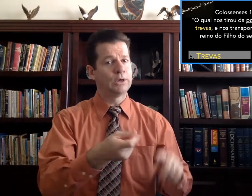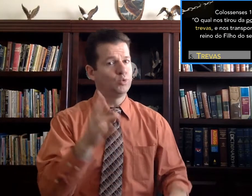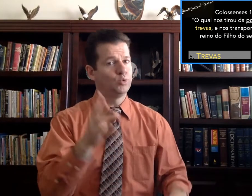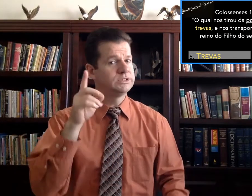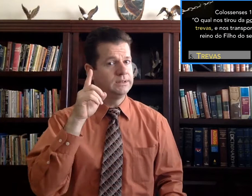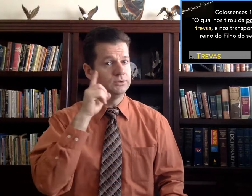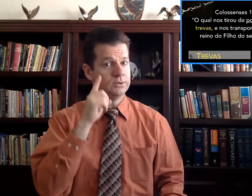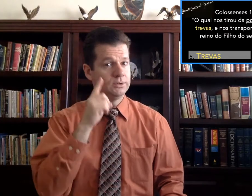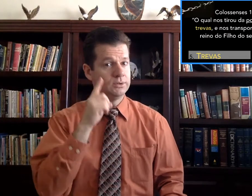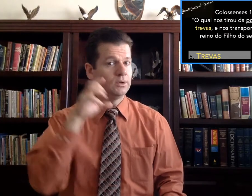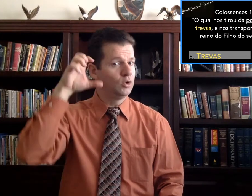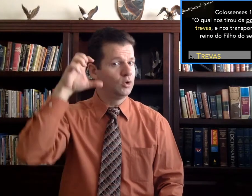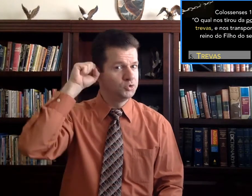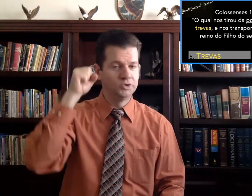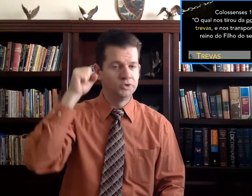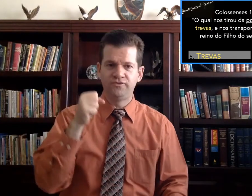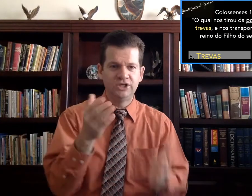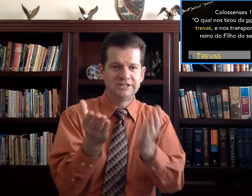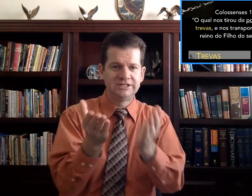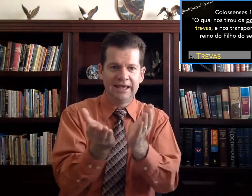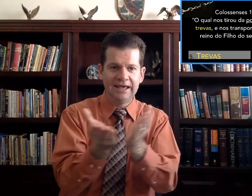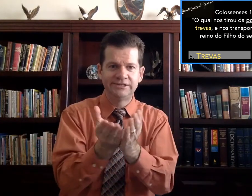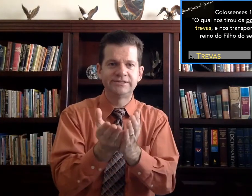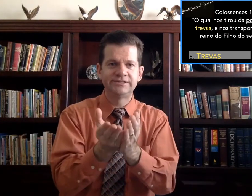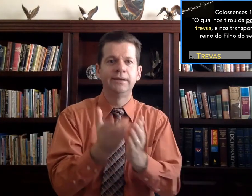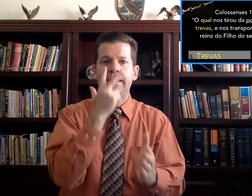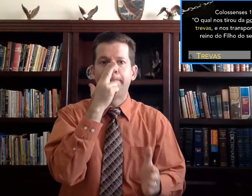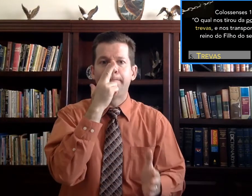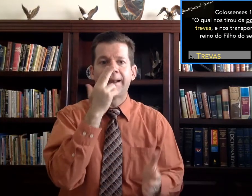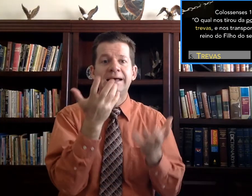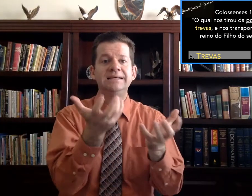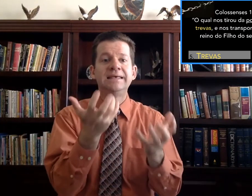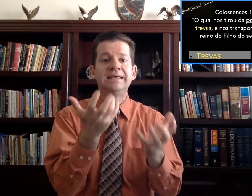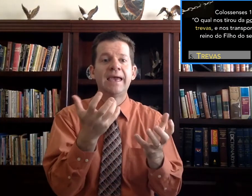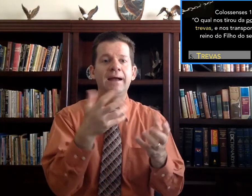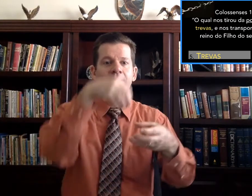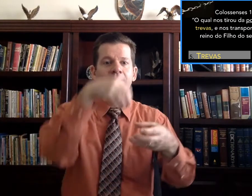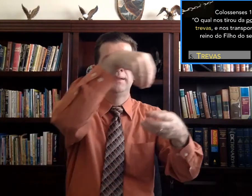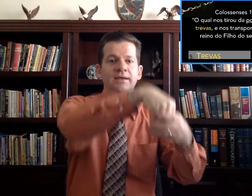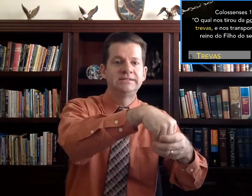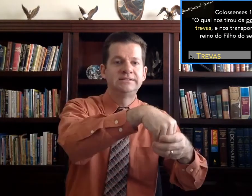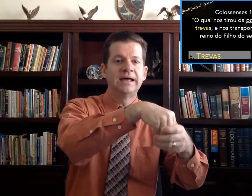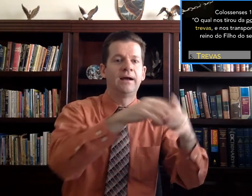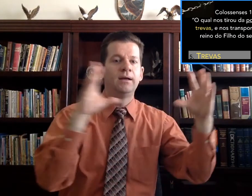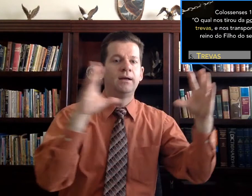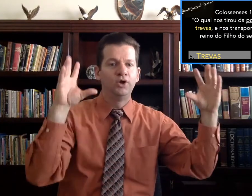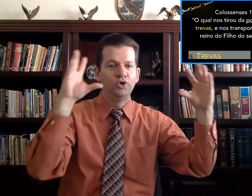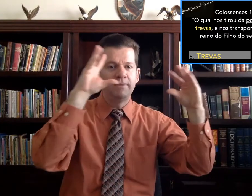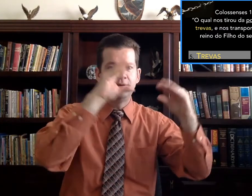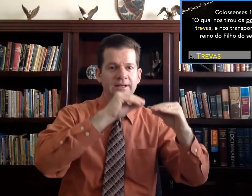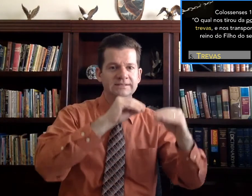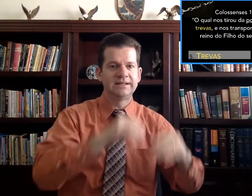alguns surdos, ouvintes, crentes, parece que quer estar no meio das